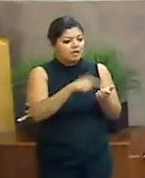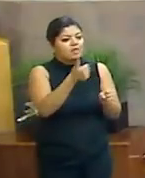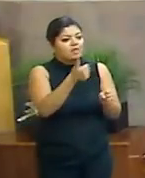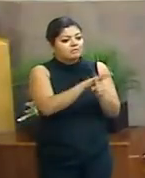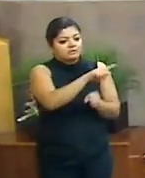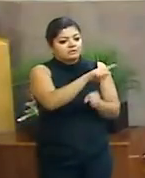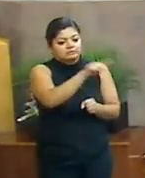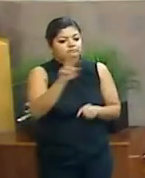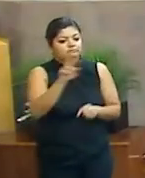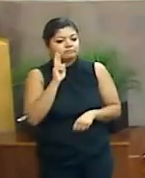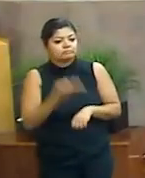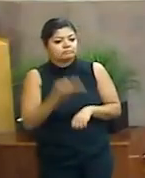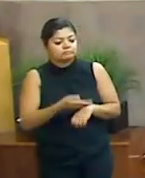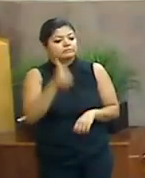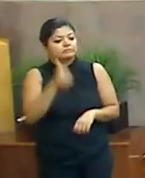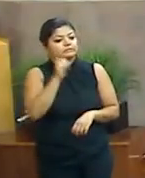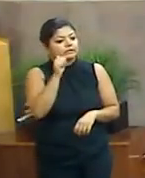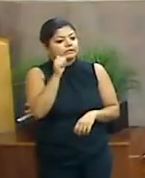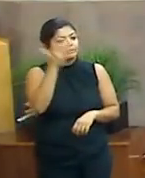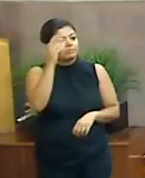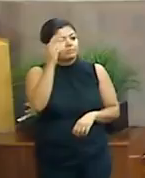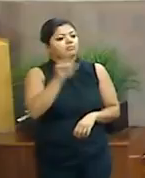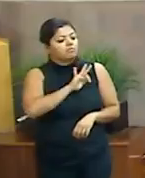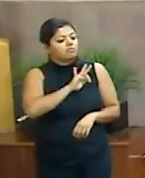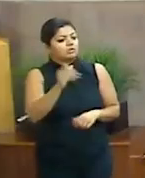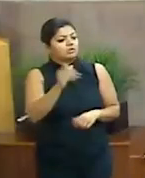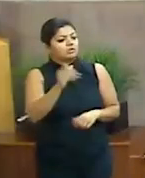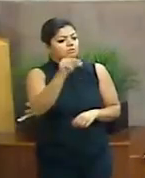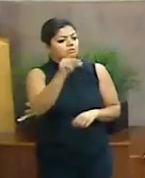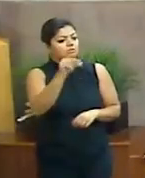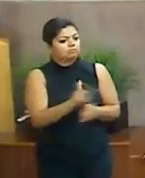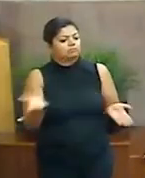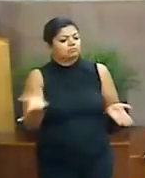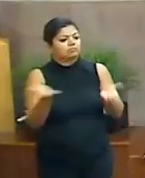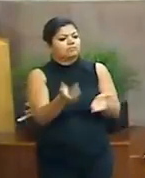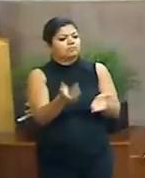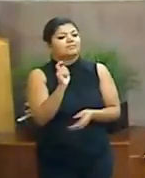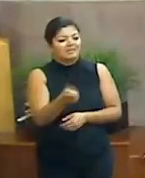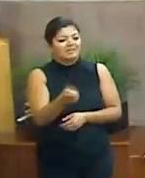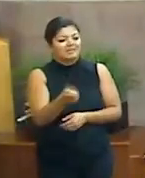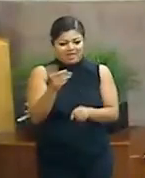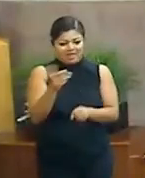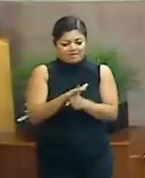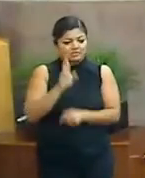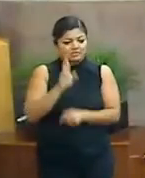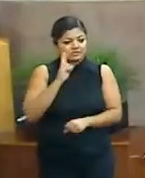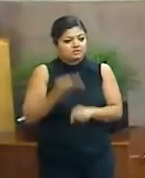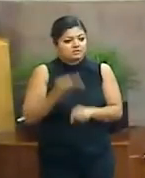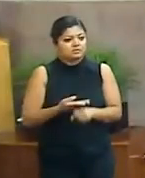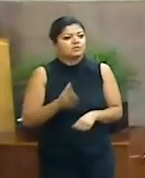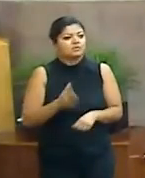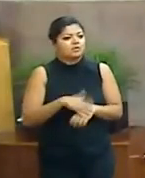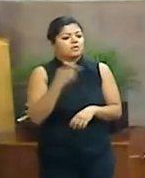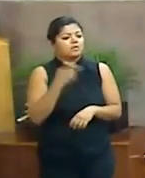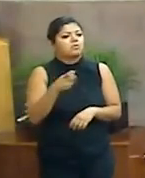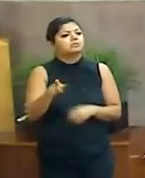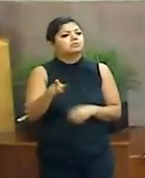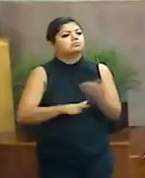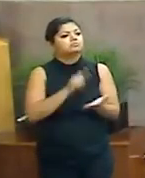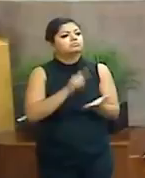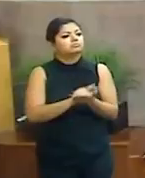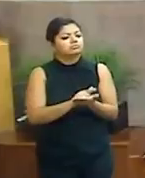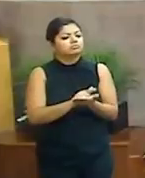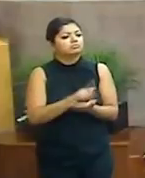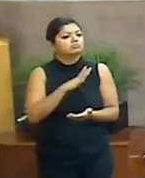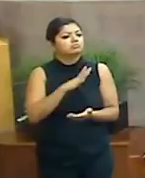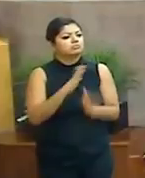y en general la operatividad de las funciones de esta administración pues cualquiera legitimados en